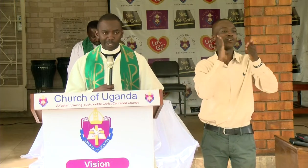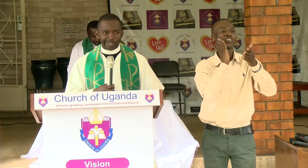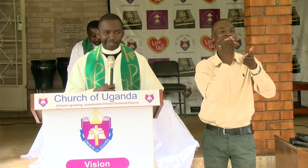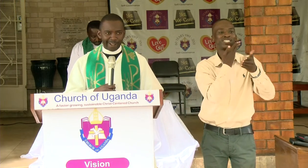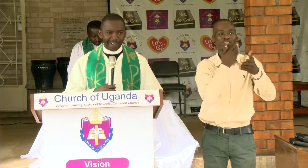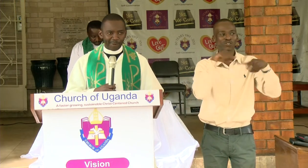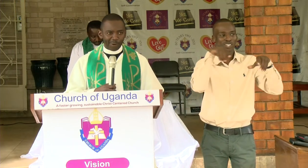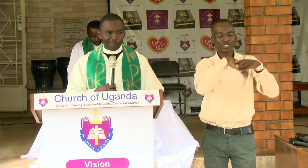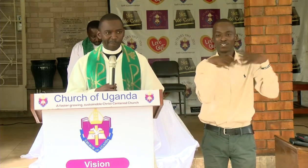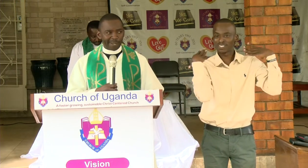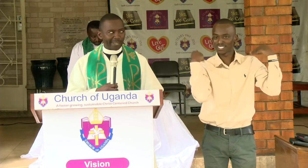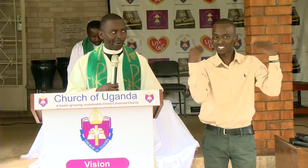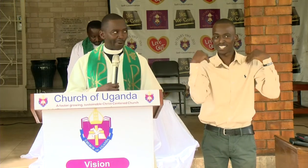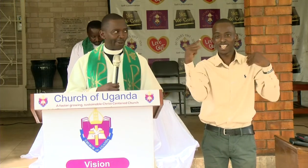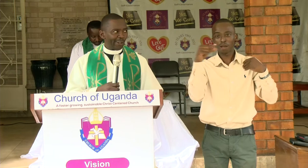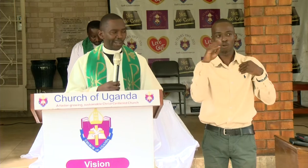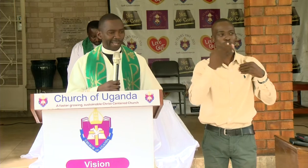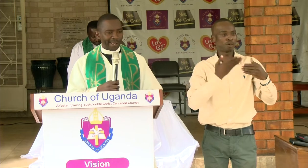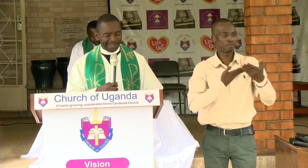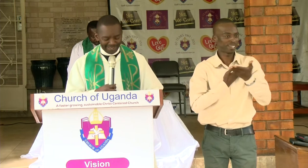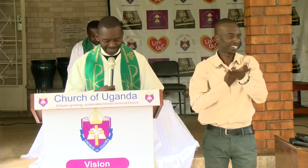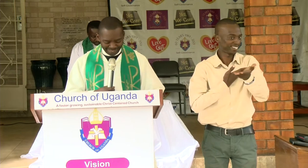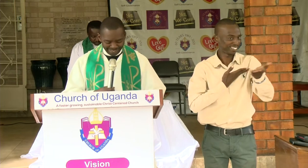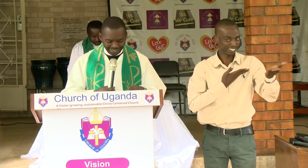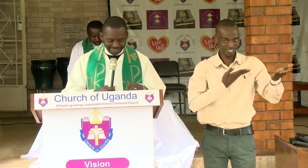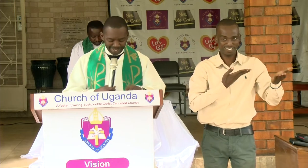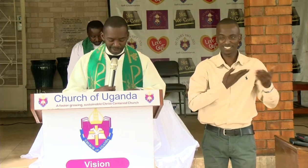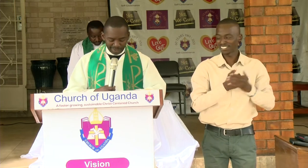ngere okutraininga abegomba mbalina wano